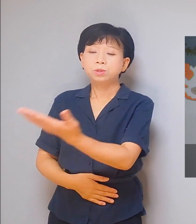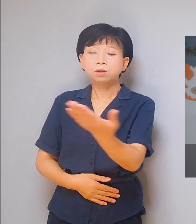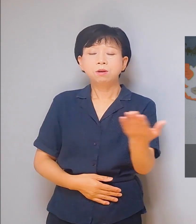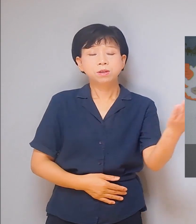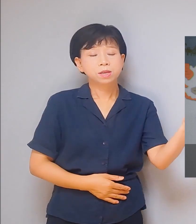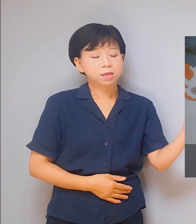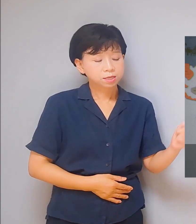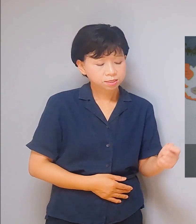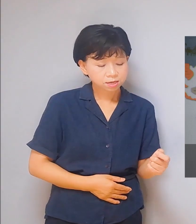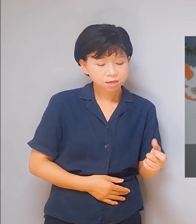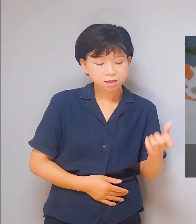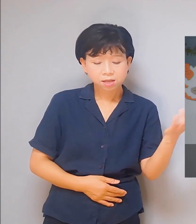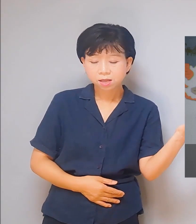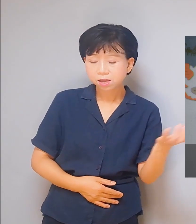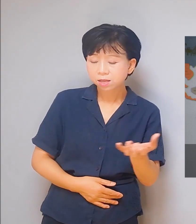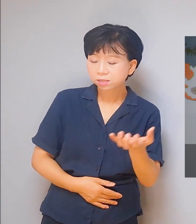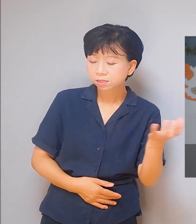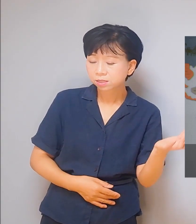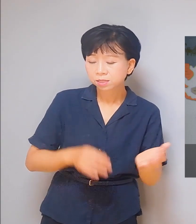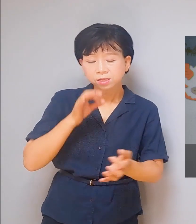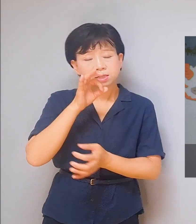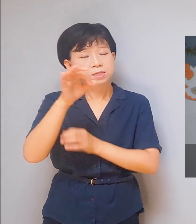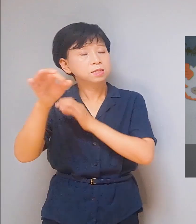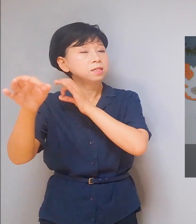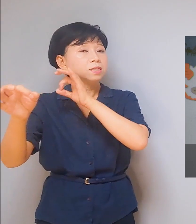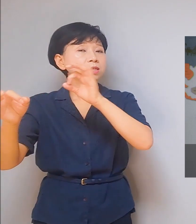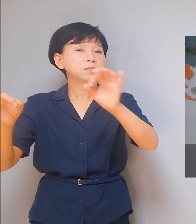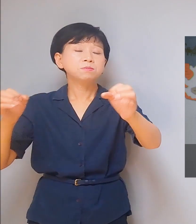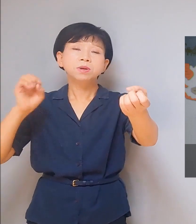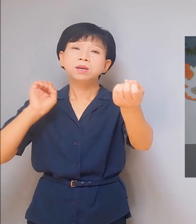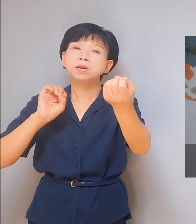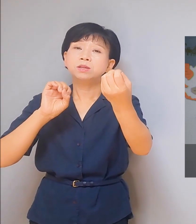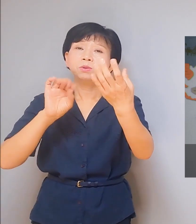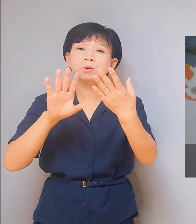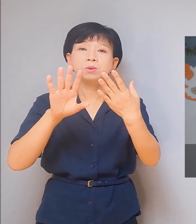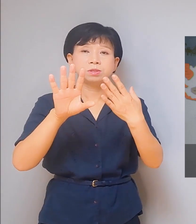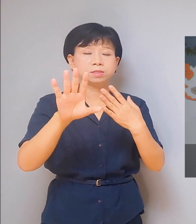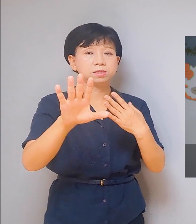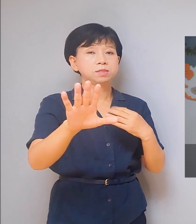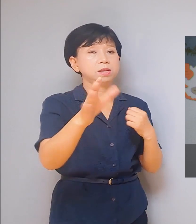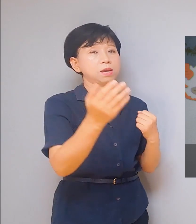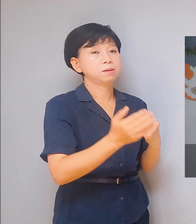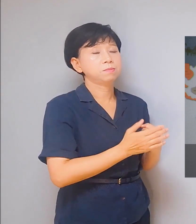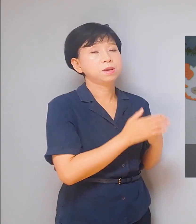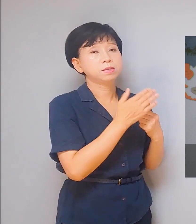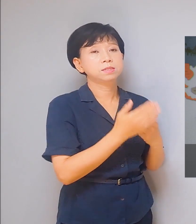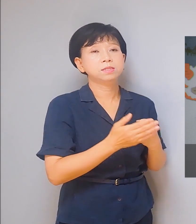비춰주시고 너의 작은 신음에도